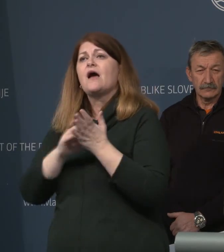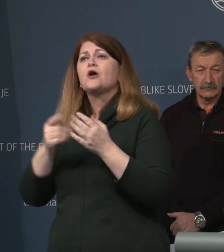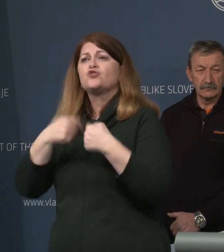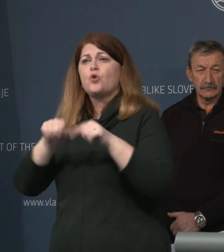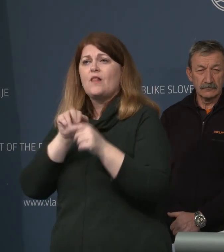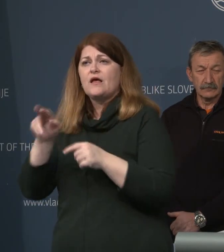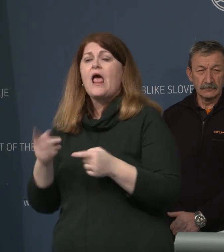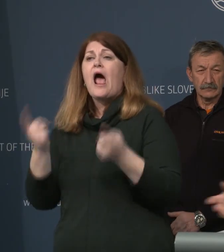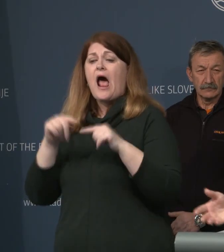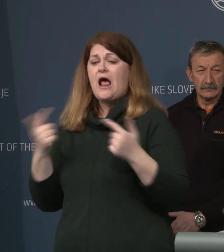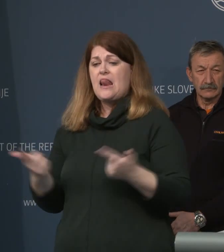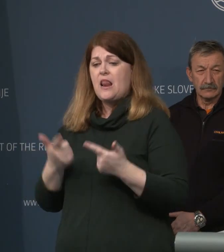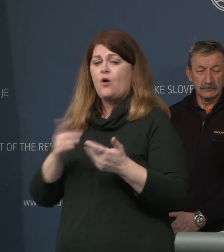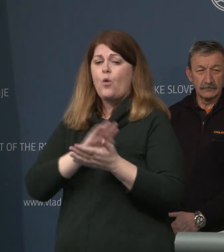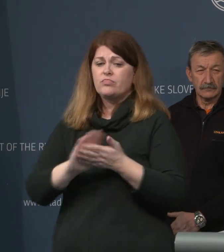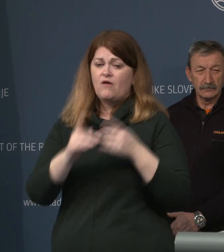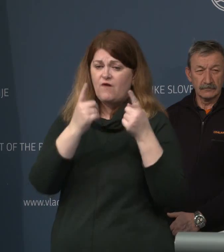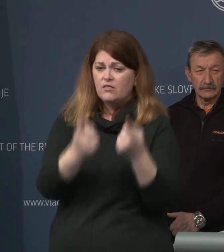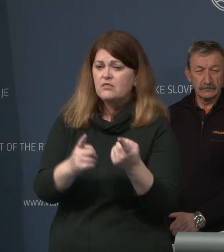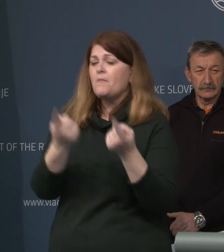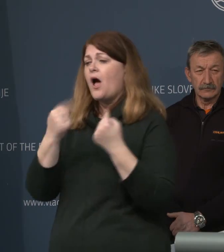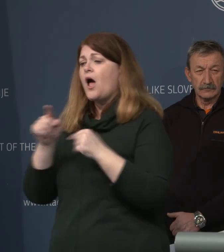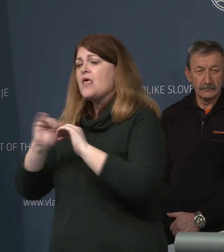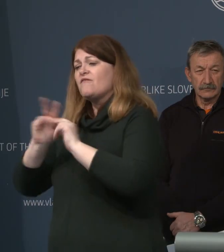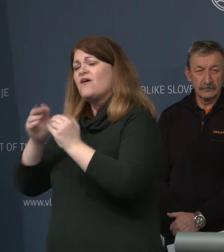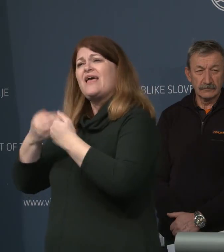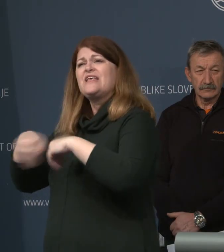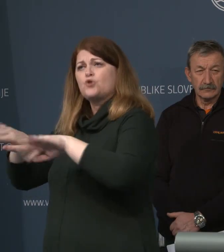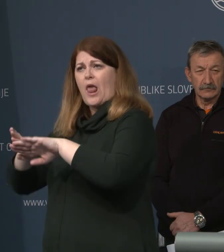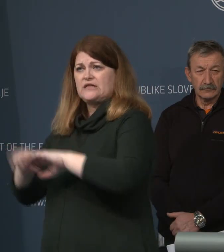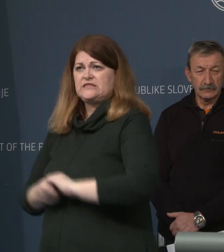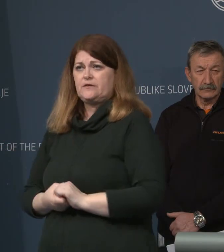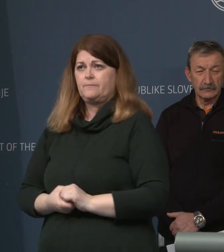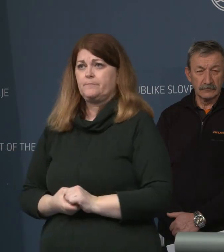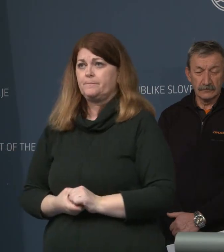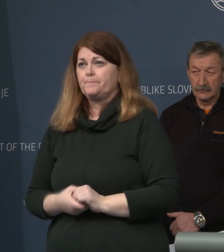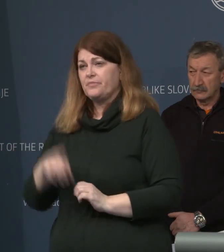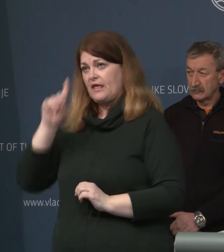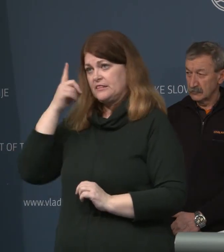gre, ali je lahko hospitalizirana na navadnem ali mora biti po izolaciji.